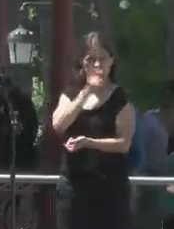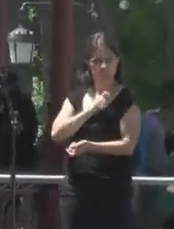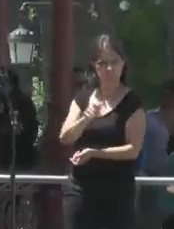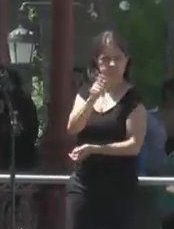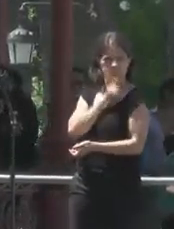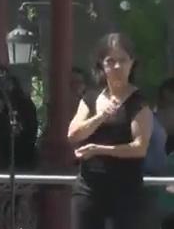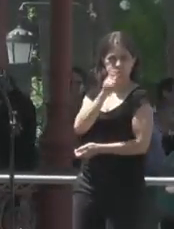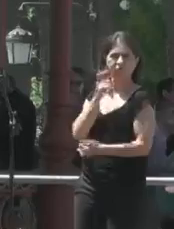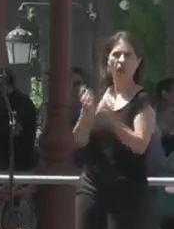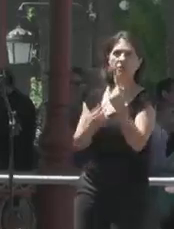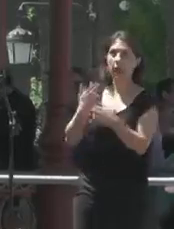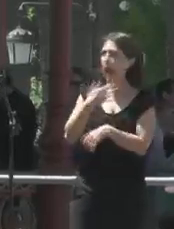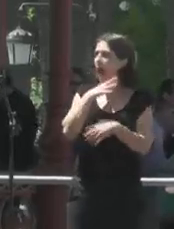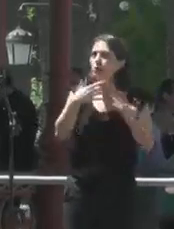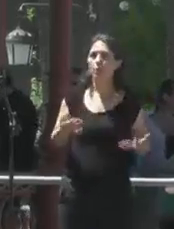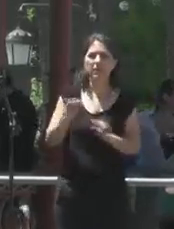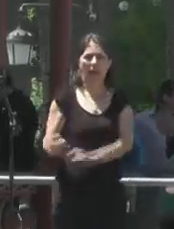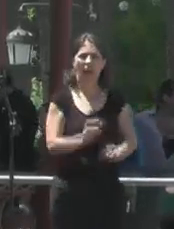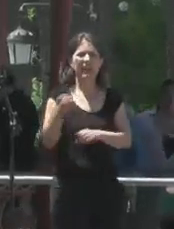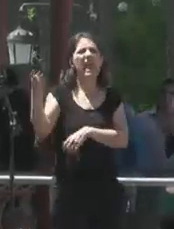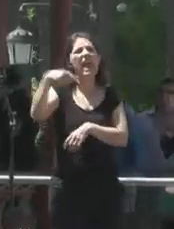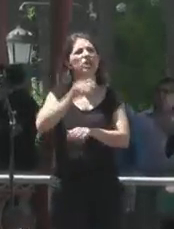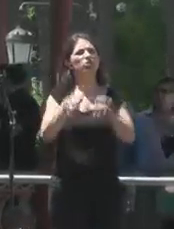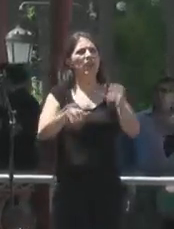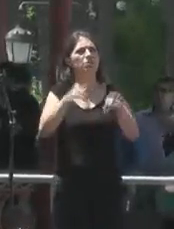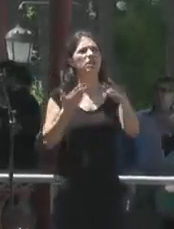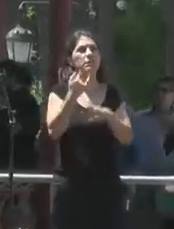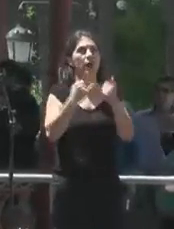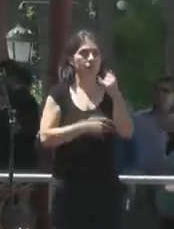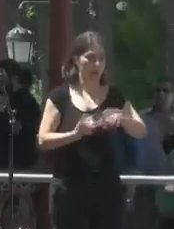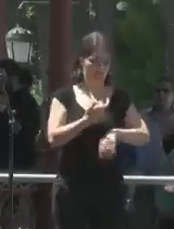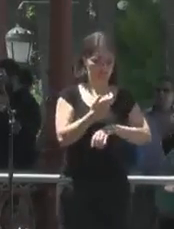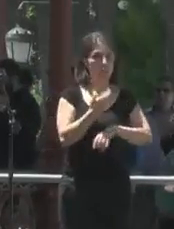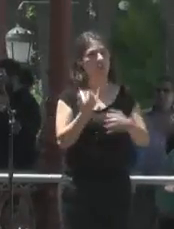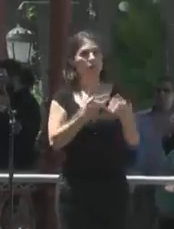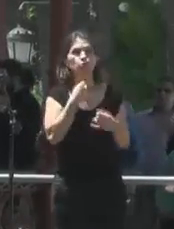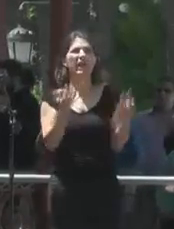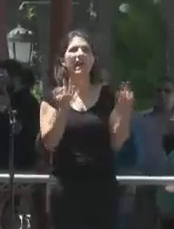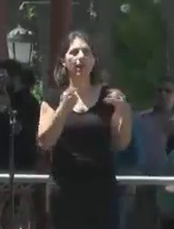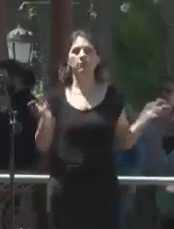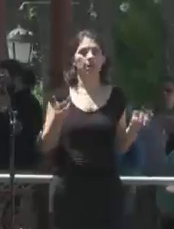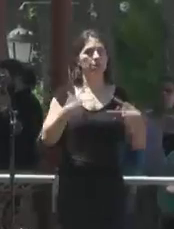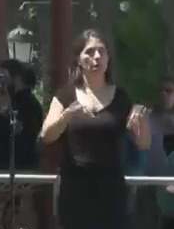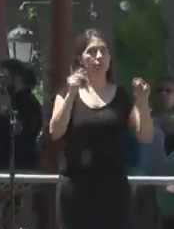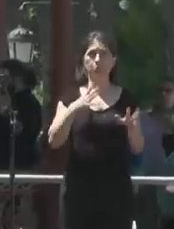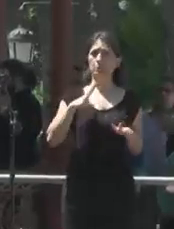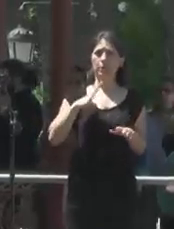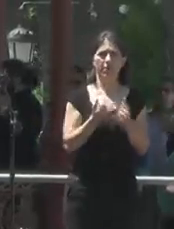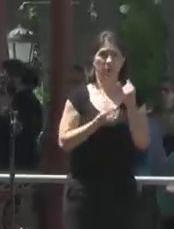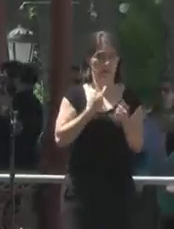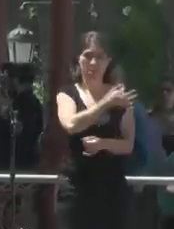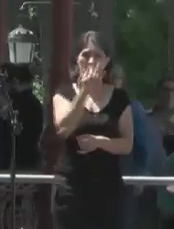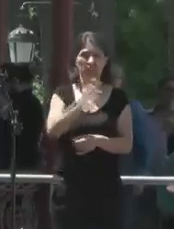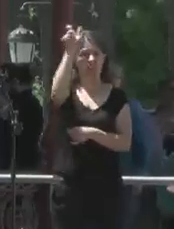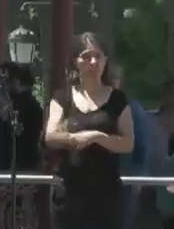a defender lo que hay, salen a las elecciones y piden ya el cronómetro y les gustaría que la campaña se acabara ya y que el árbitro